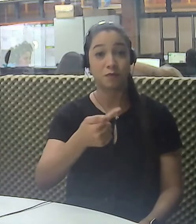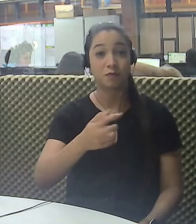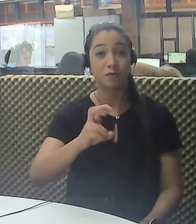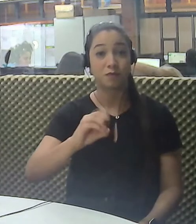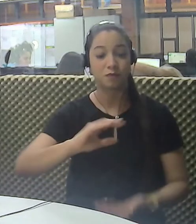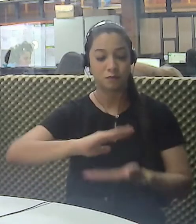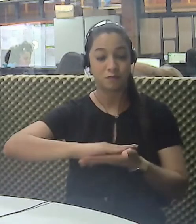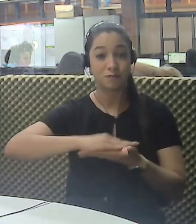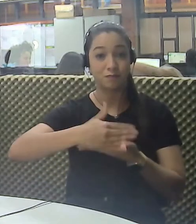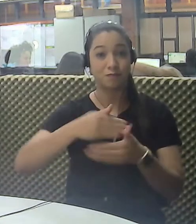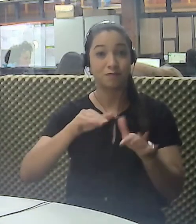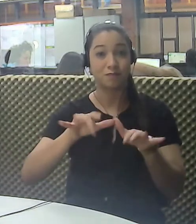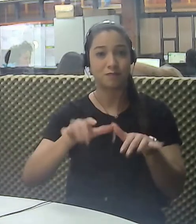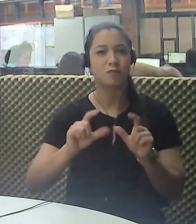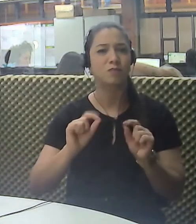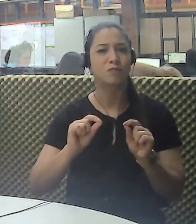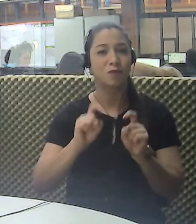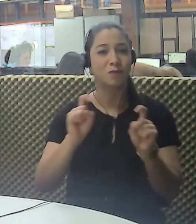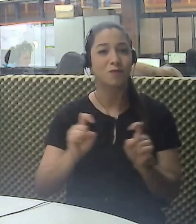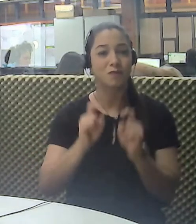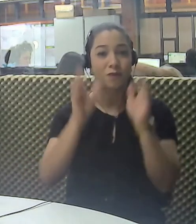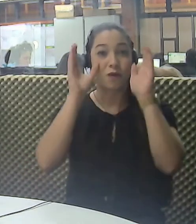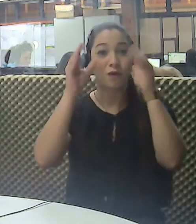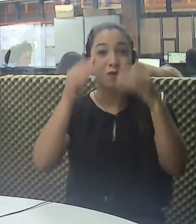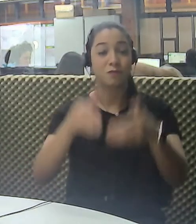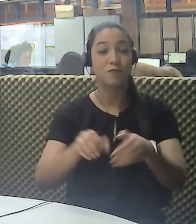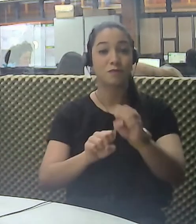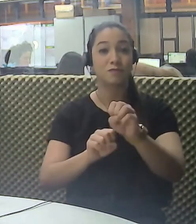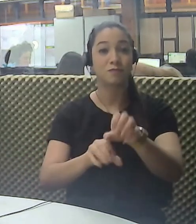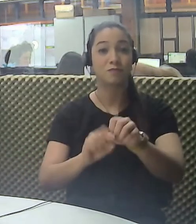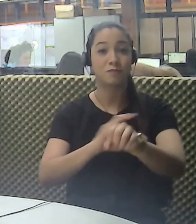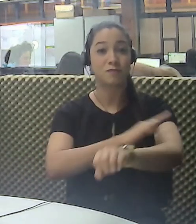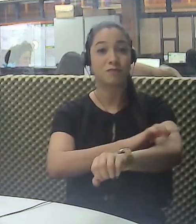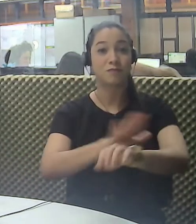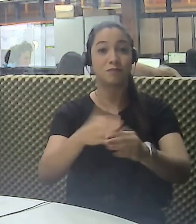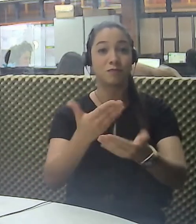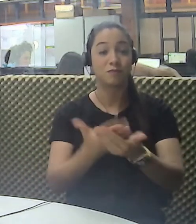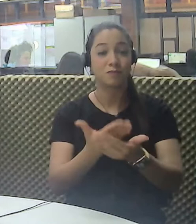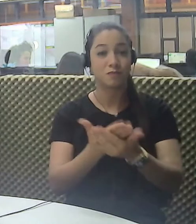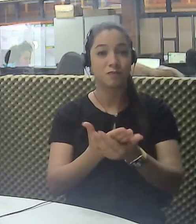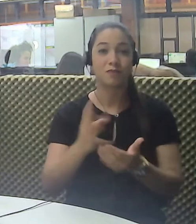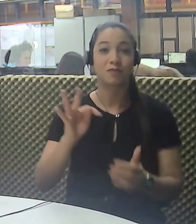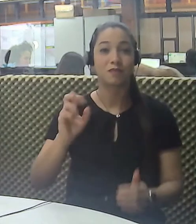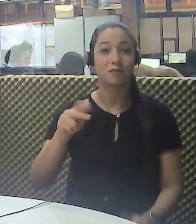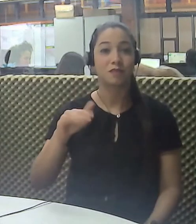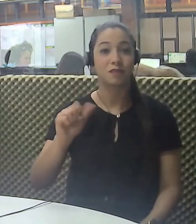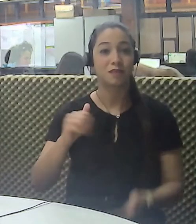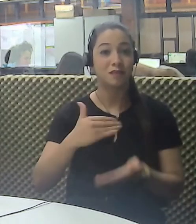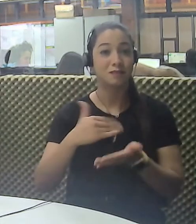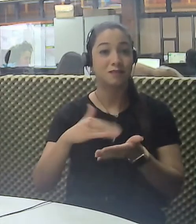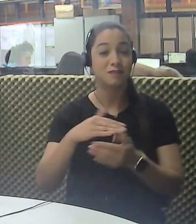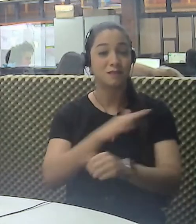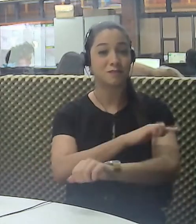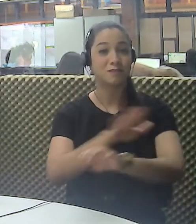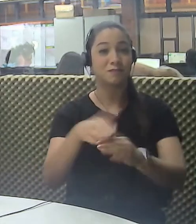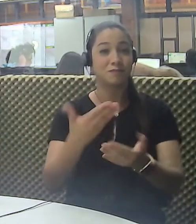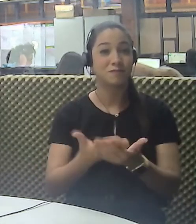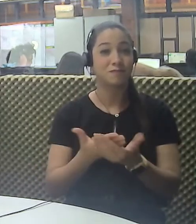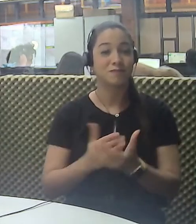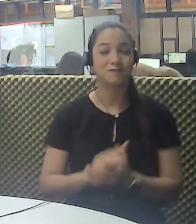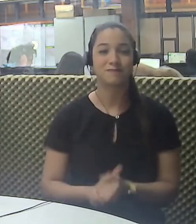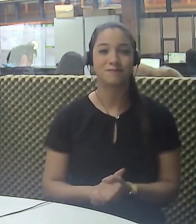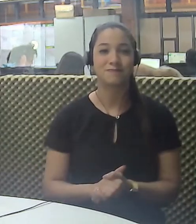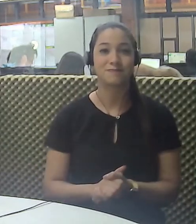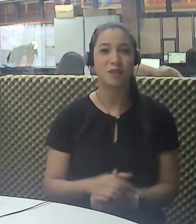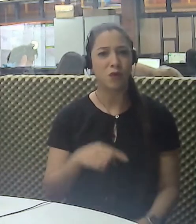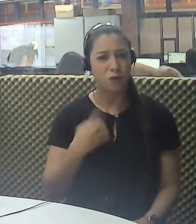2.750 Chromebooks, que são computadores voltados para a área educacional, como conta Tânia Toledo, secretária da pasta.